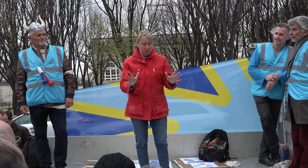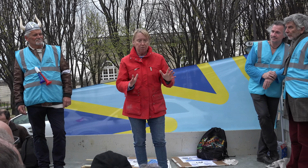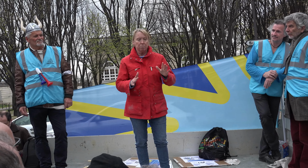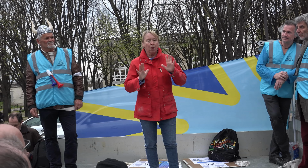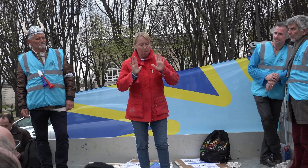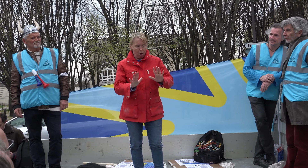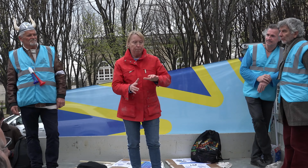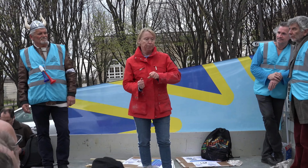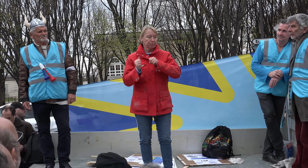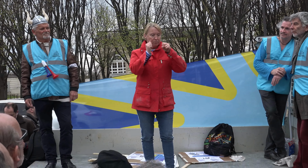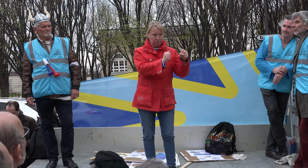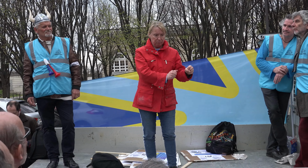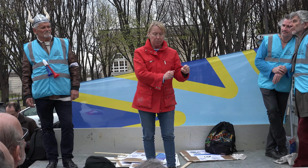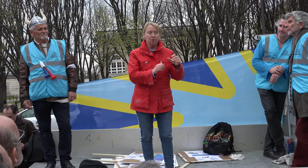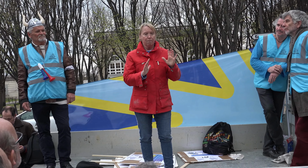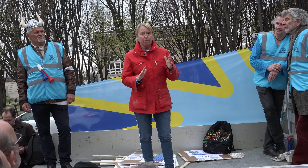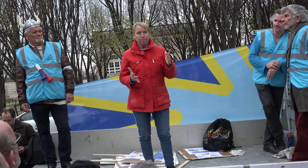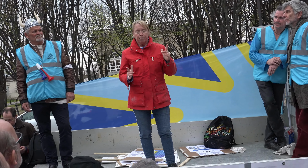Il était très mal intégré dans l'école.